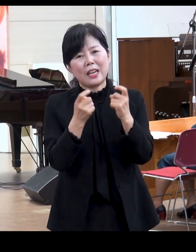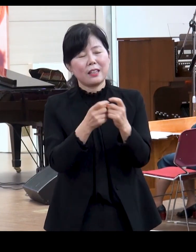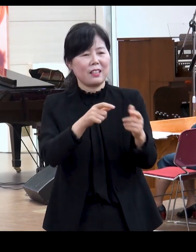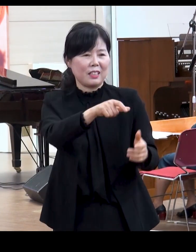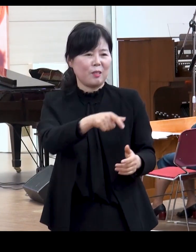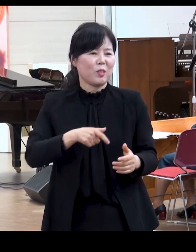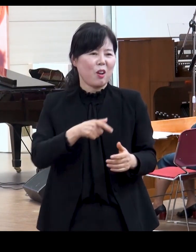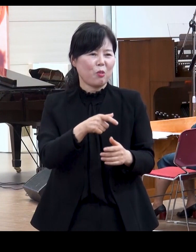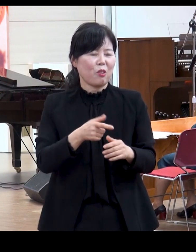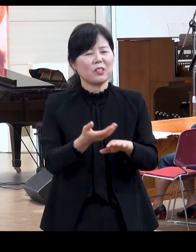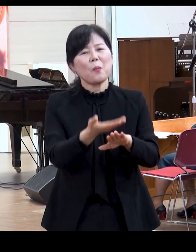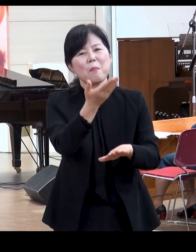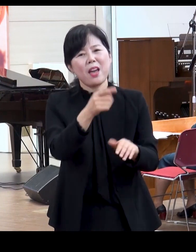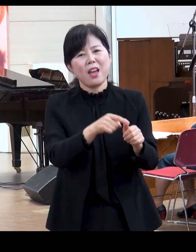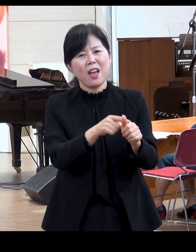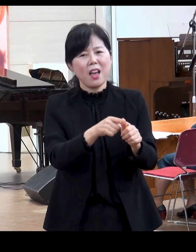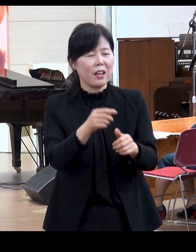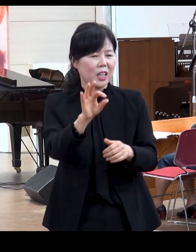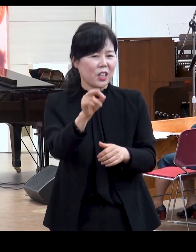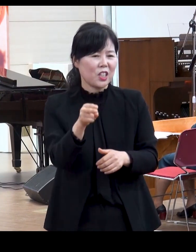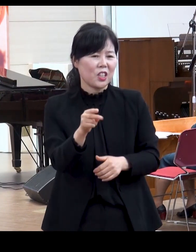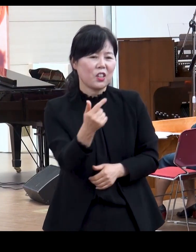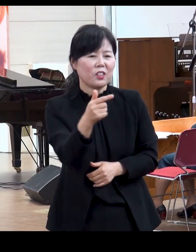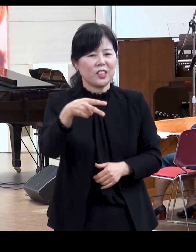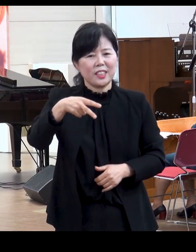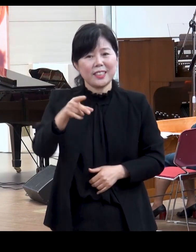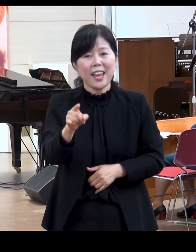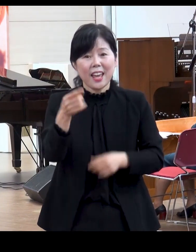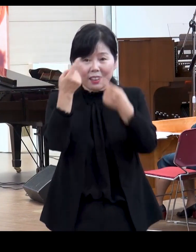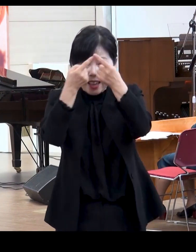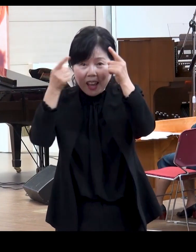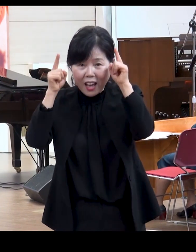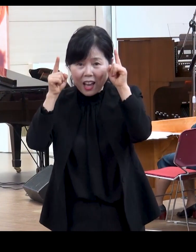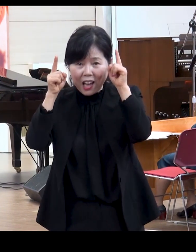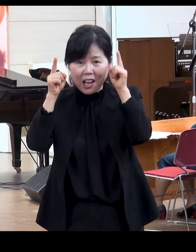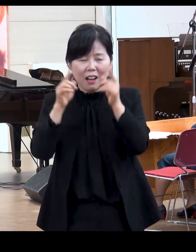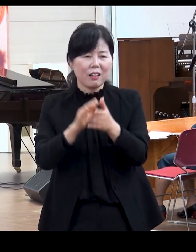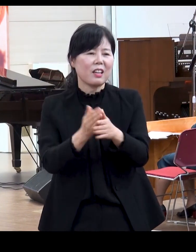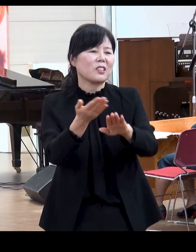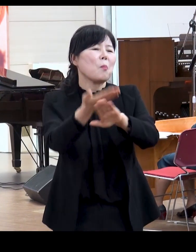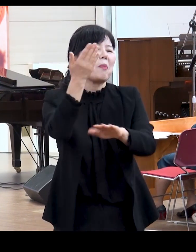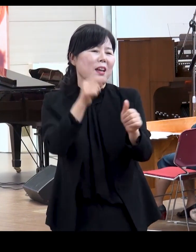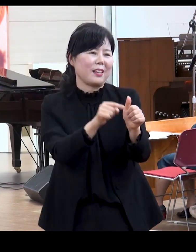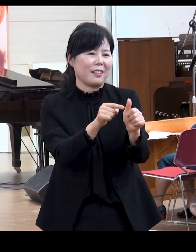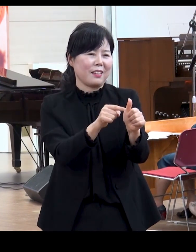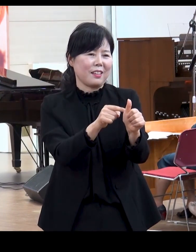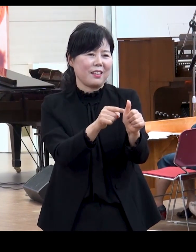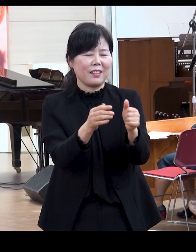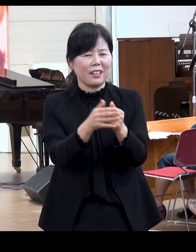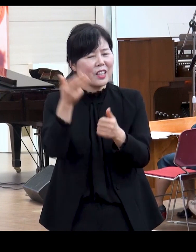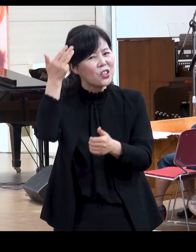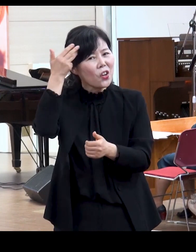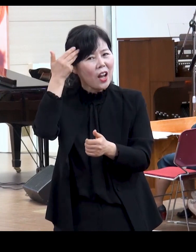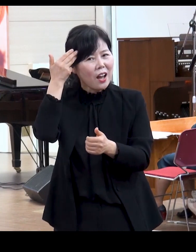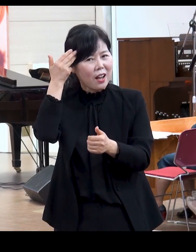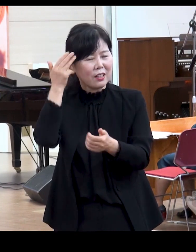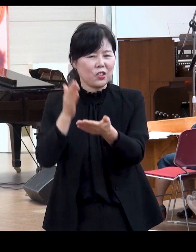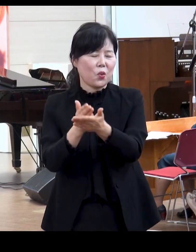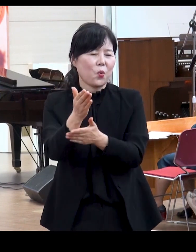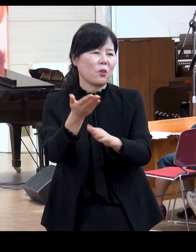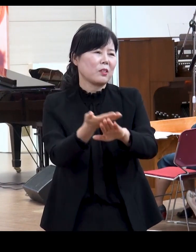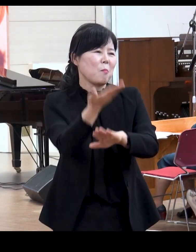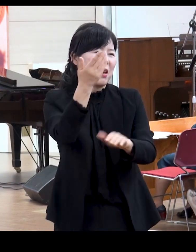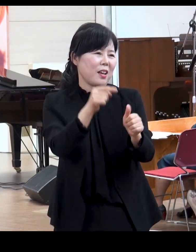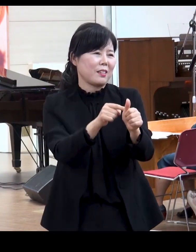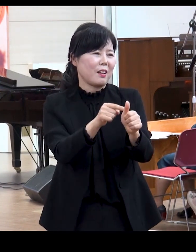선배입니다. 그러니까 연세대학교 철학과 선배예요. 물론 같이 다닌 적은 없죠. 더군다나 한참 위니까. 그래서 굉장히 특별했고요. 그래서